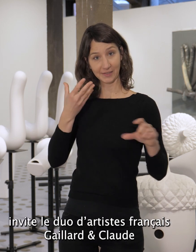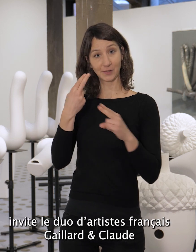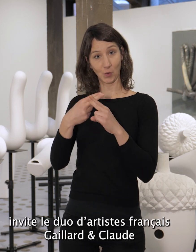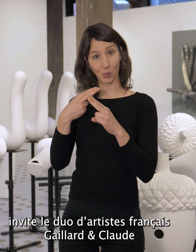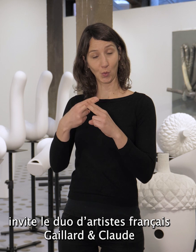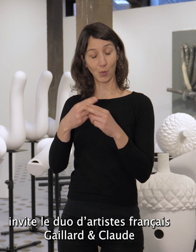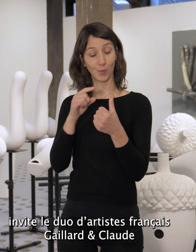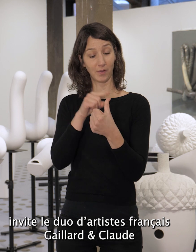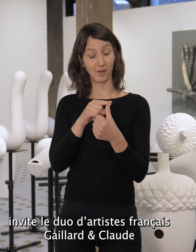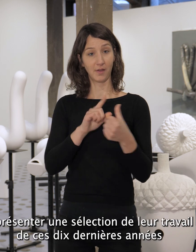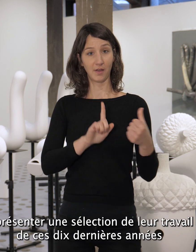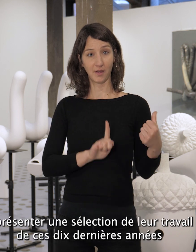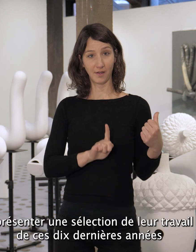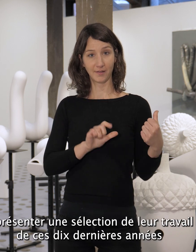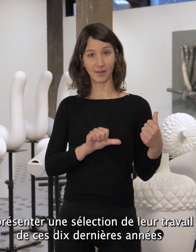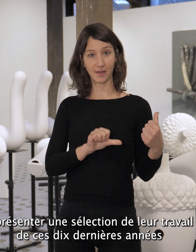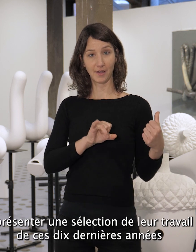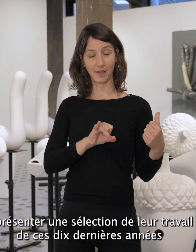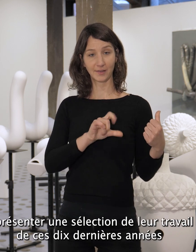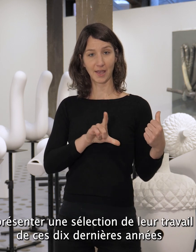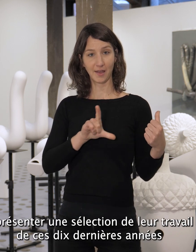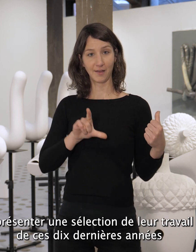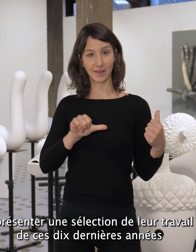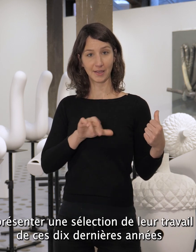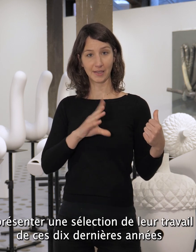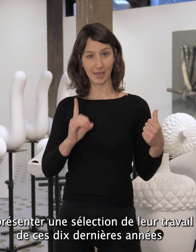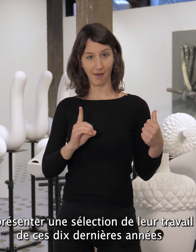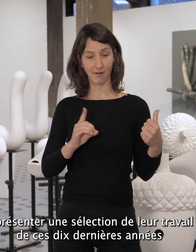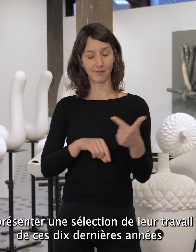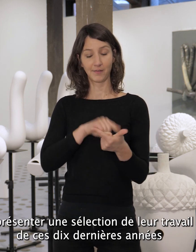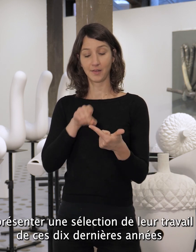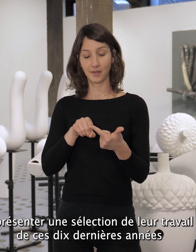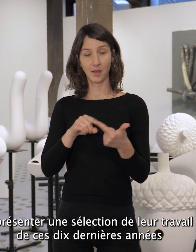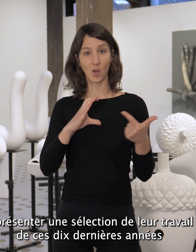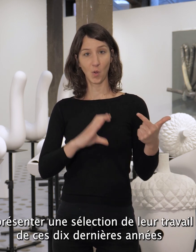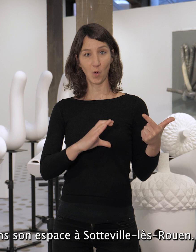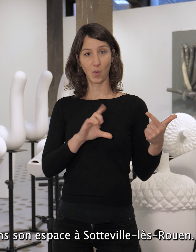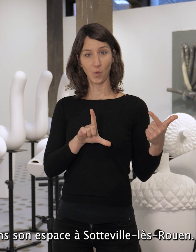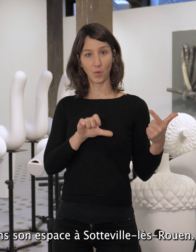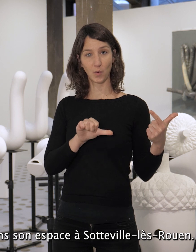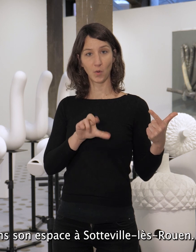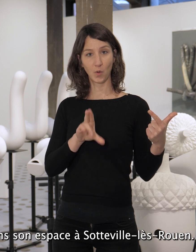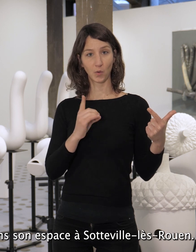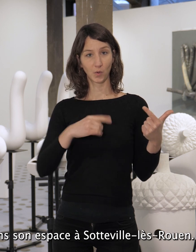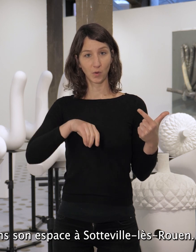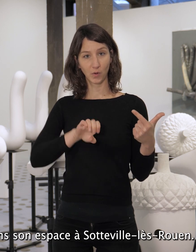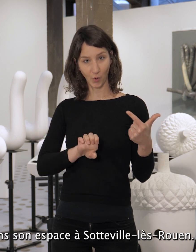français Gaillard et Claude à présenter une sélection de leur travail de ces 10 dernières années dans son espace à